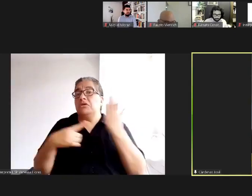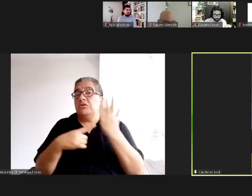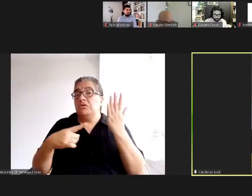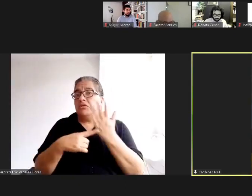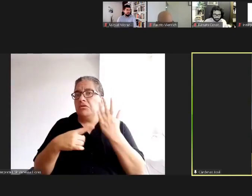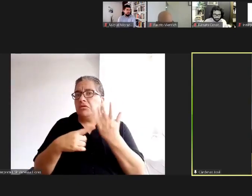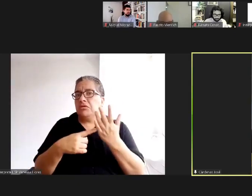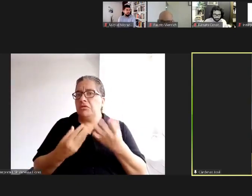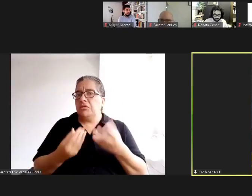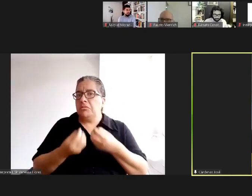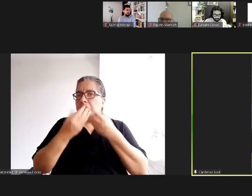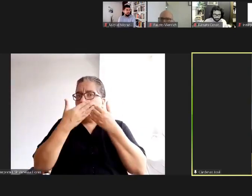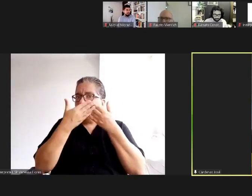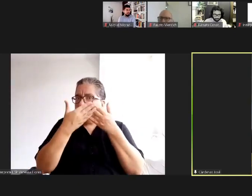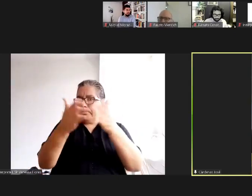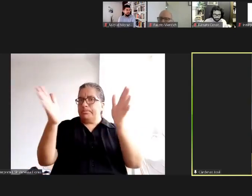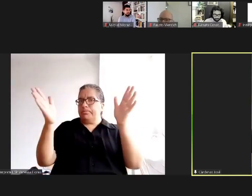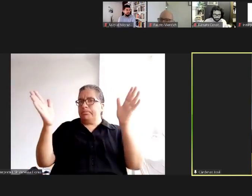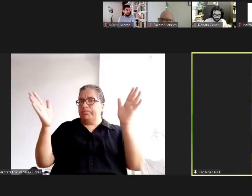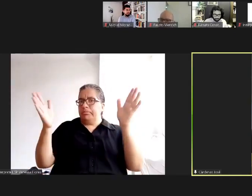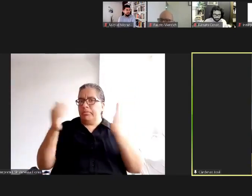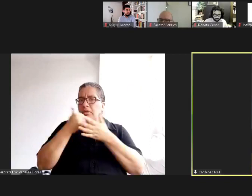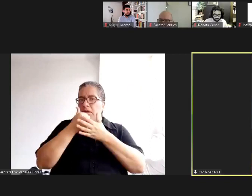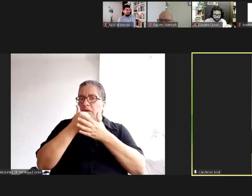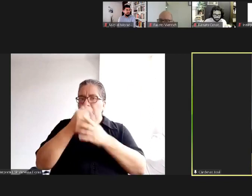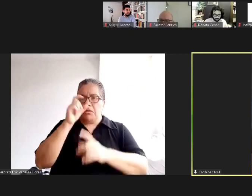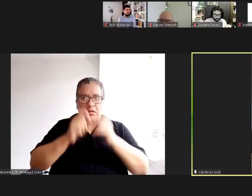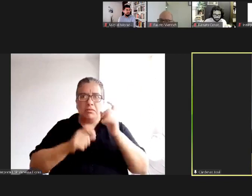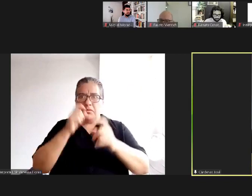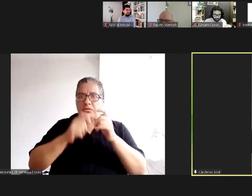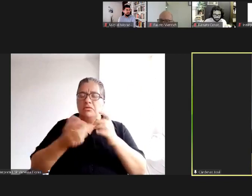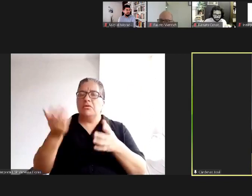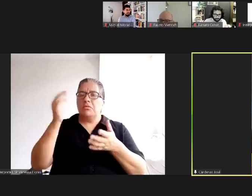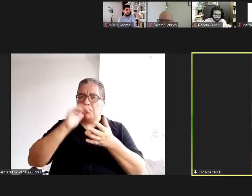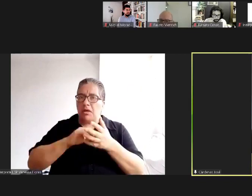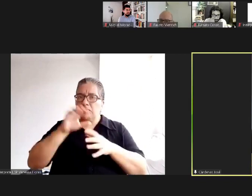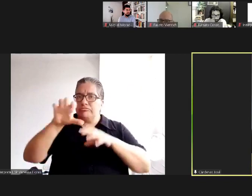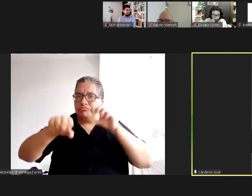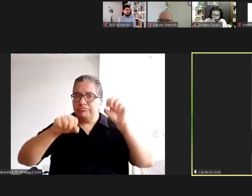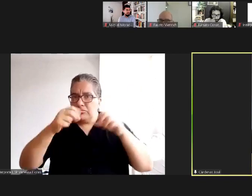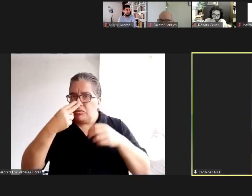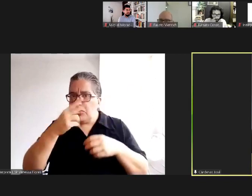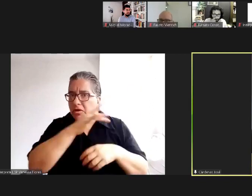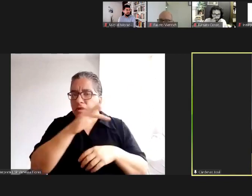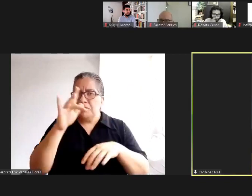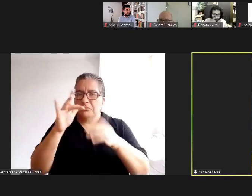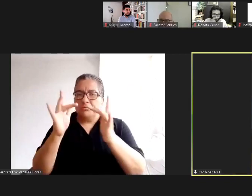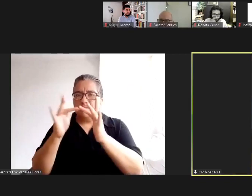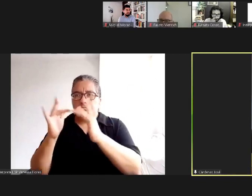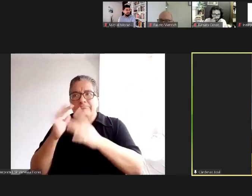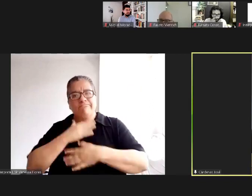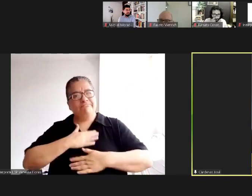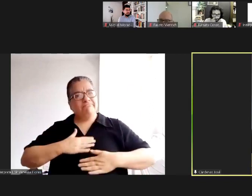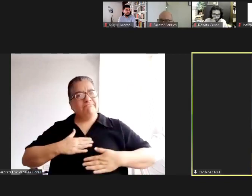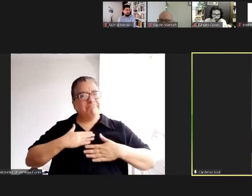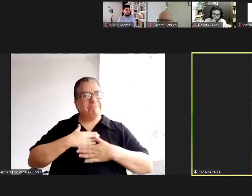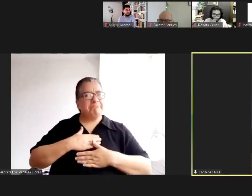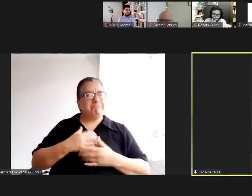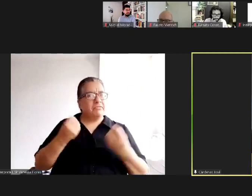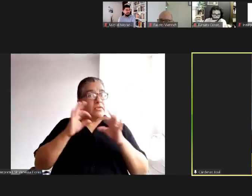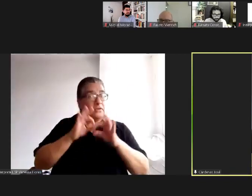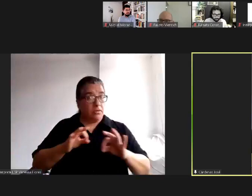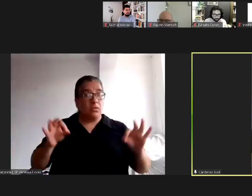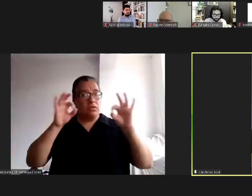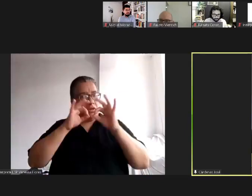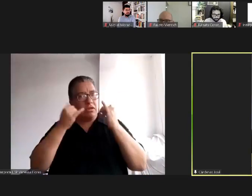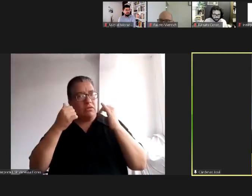internacionalizar y abrir más campo de acción para que estas personas, digamos, accedan al entretenimiento, al ocio, tan importantes ahora en